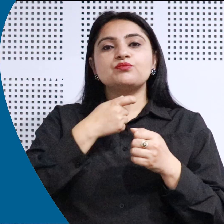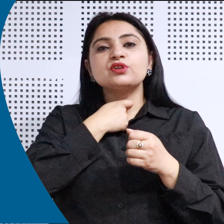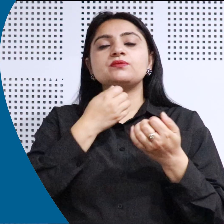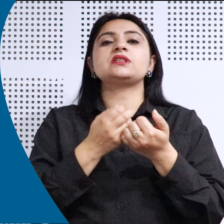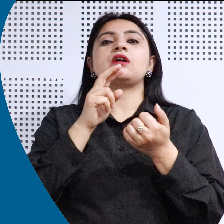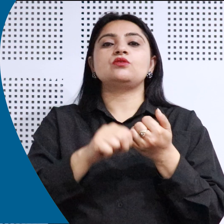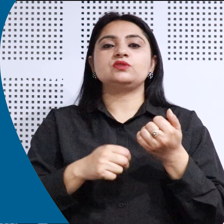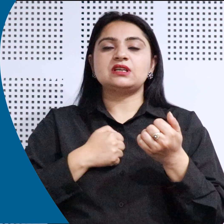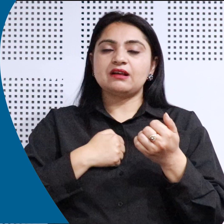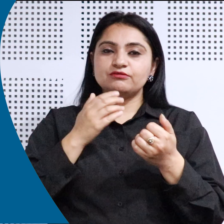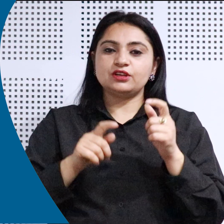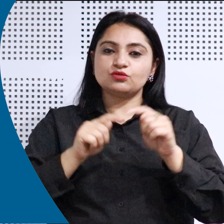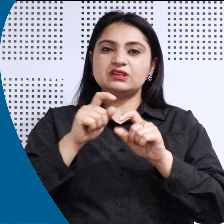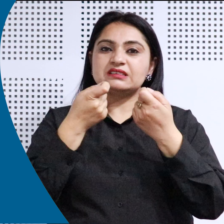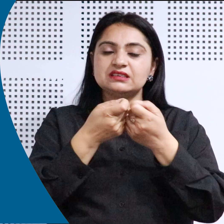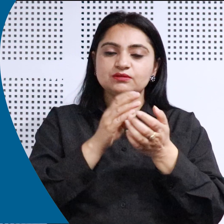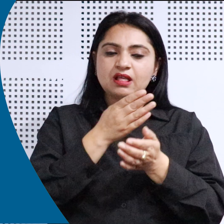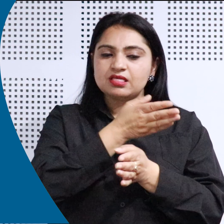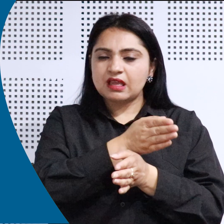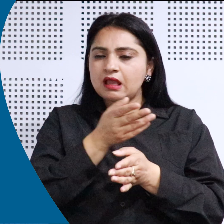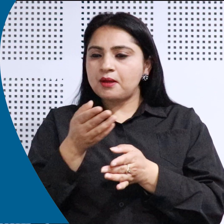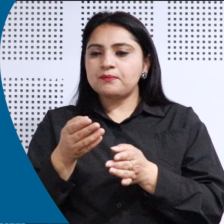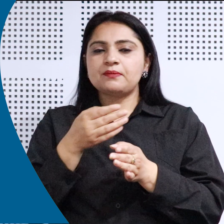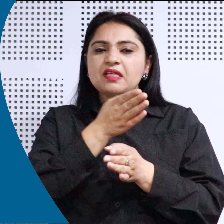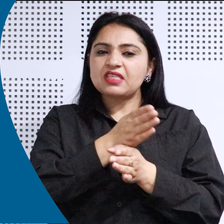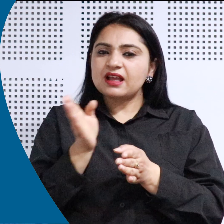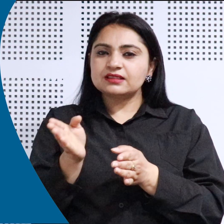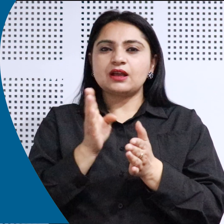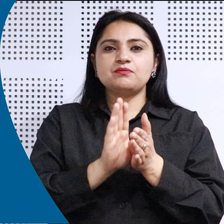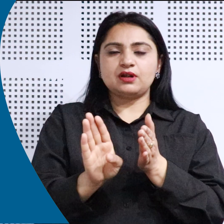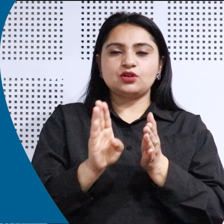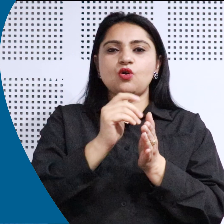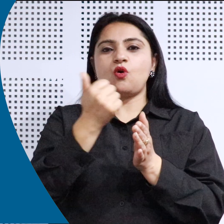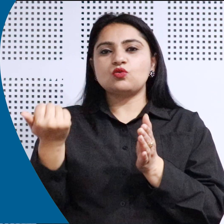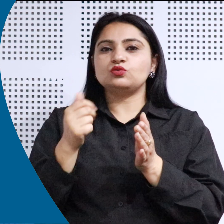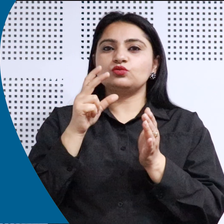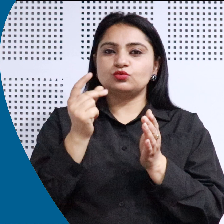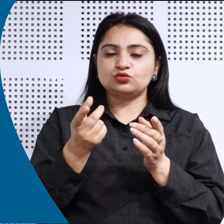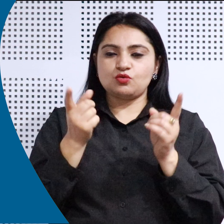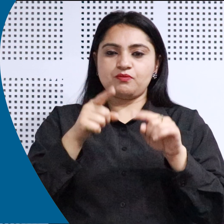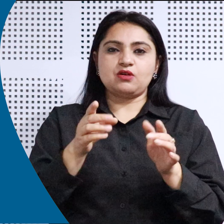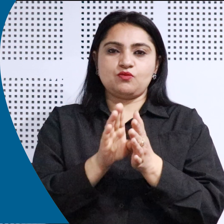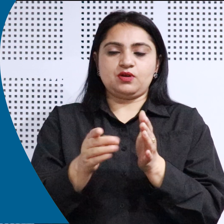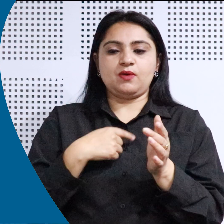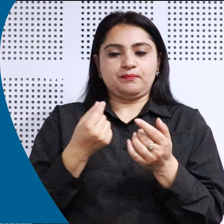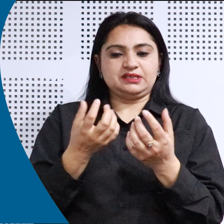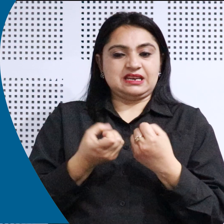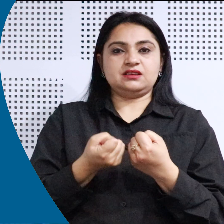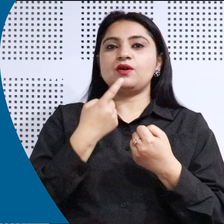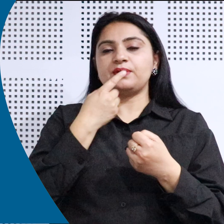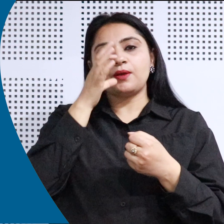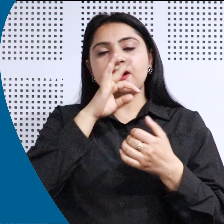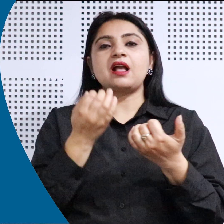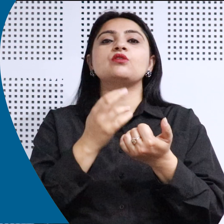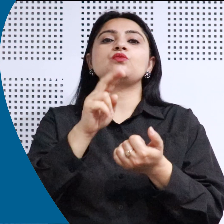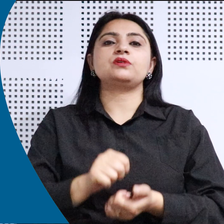आफूले कुनै सेक्टरबाट पनि दायाँ बायाँबाट मैले हुन्छ नि त्यसको अर्को दोस्रो पाटोबाट पैसा लिन्न भन्ने कुराको ग्यारेन्टी गर्नुपर्छ। एउटा